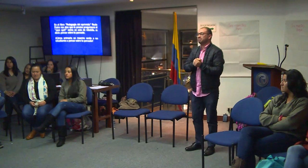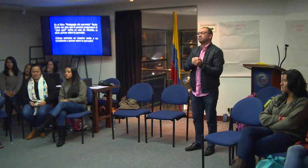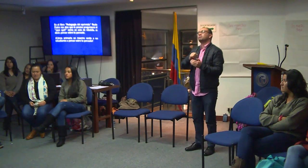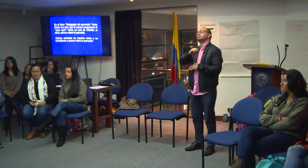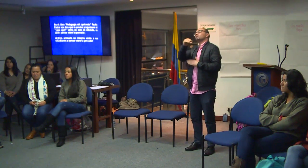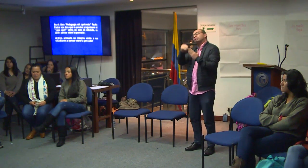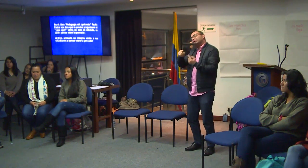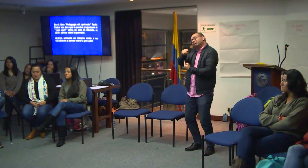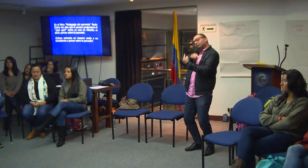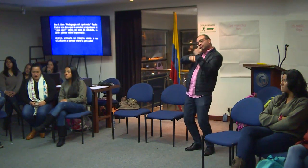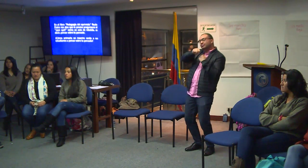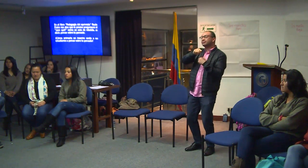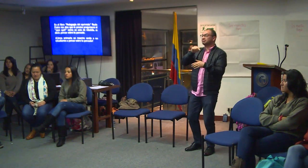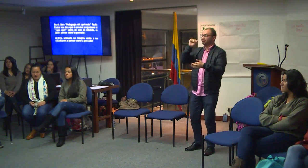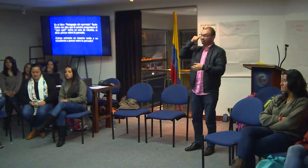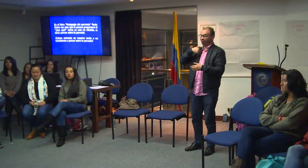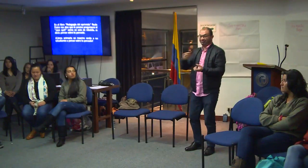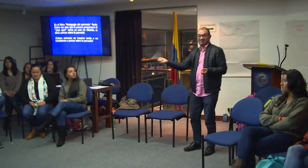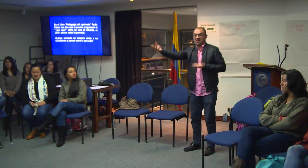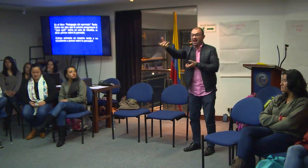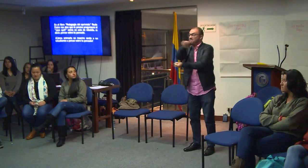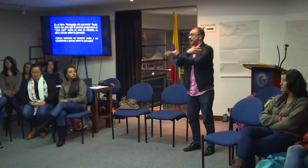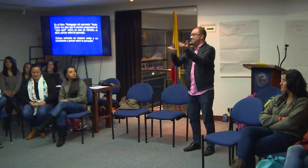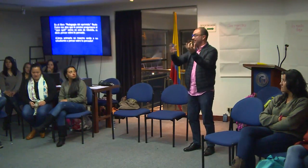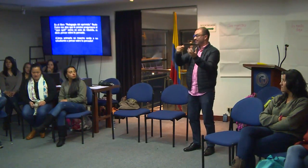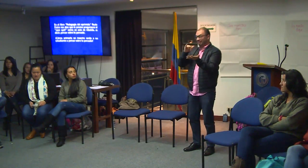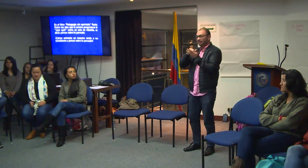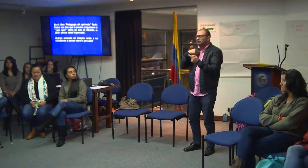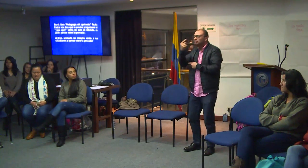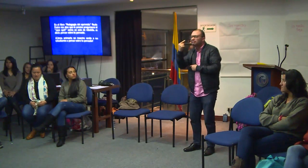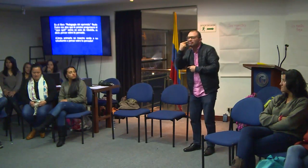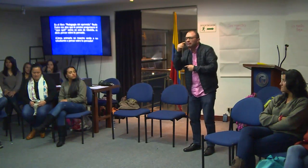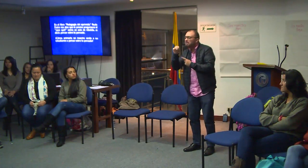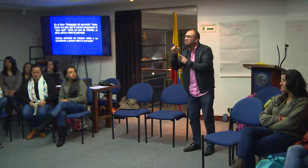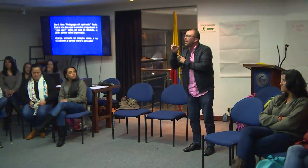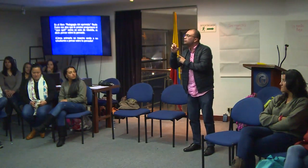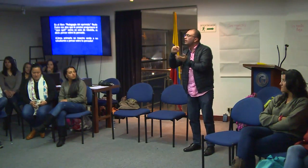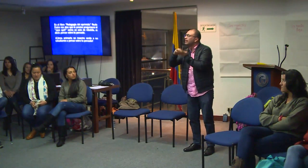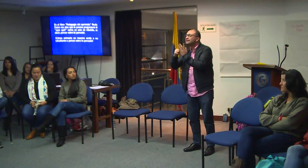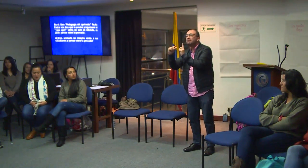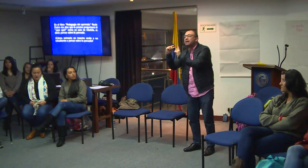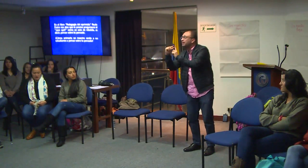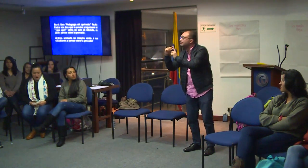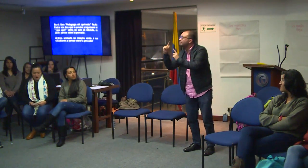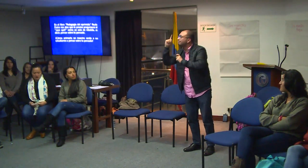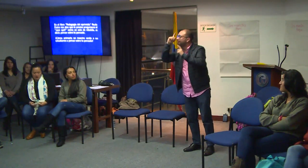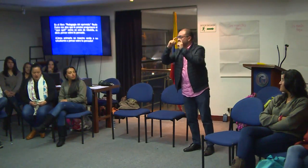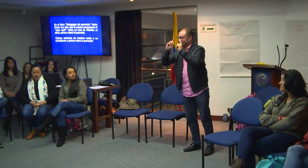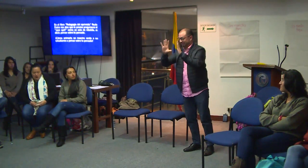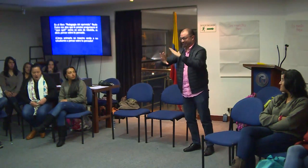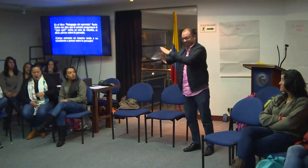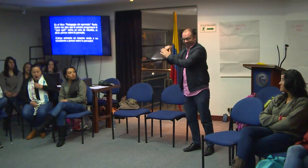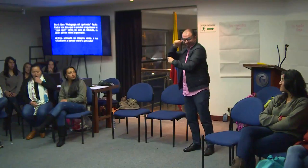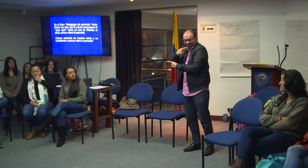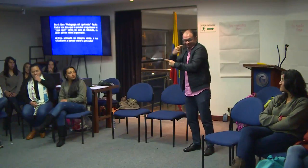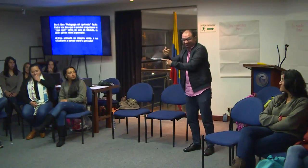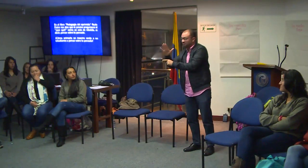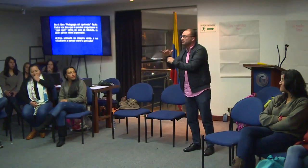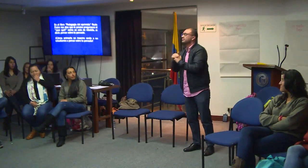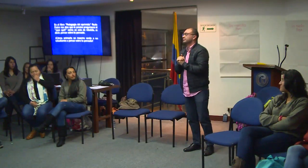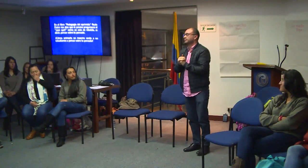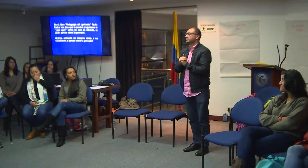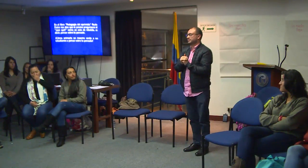quede claro lo que quiero decir. Entonces, devolviéndome, quisiera retomar pues lo que estábamos